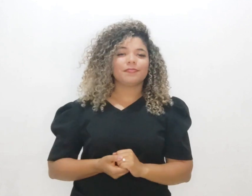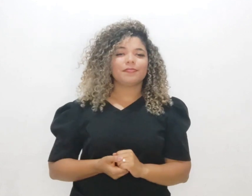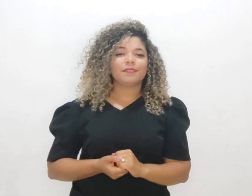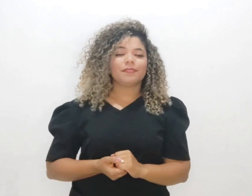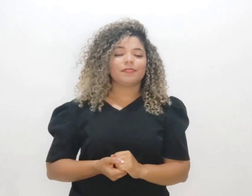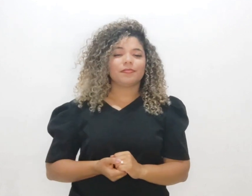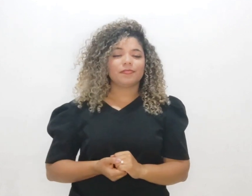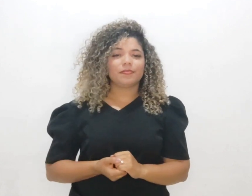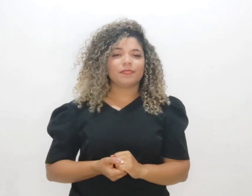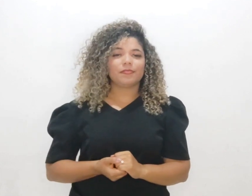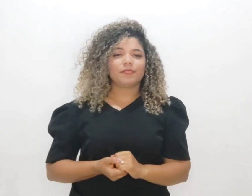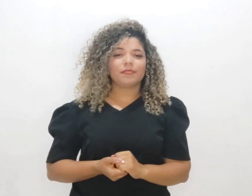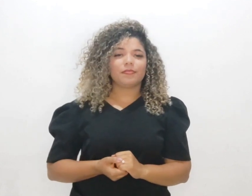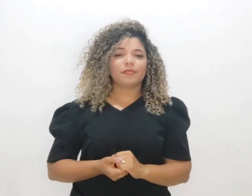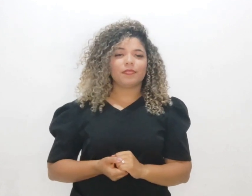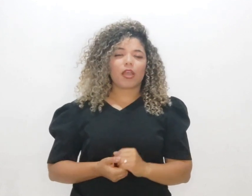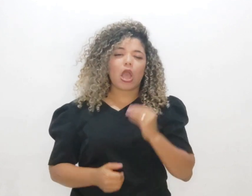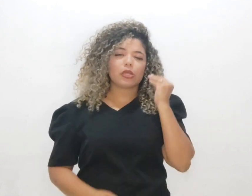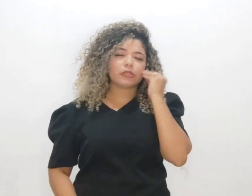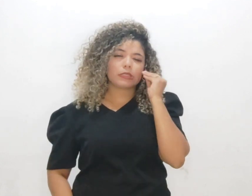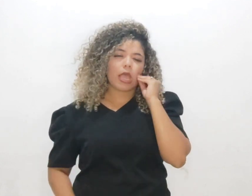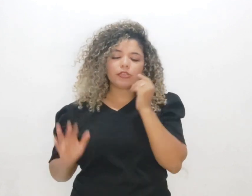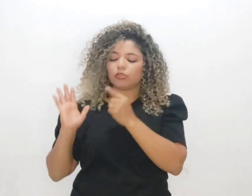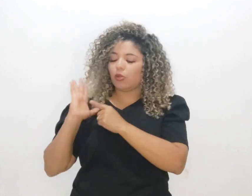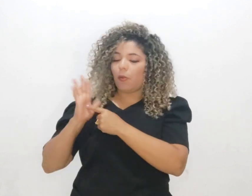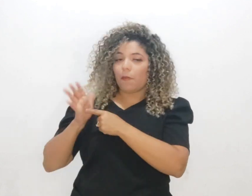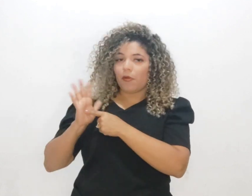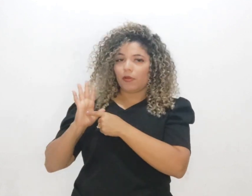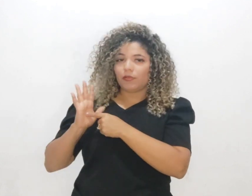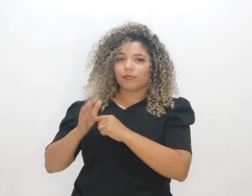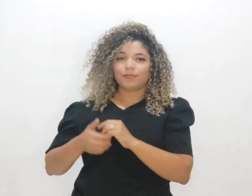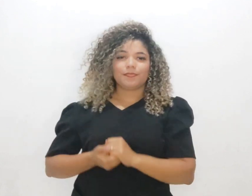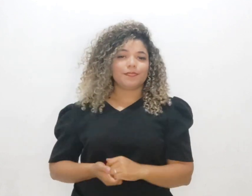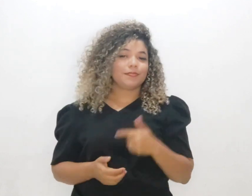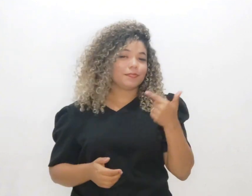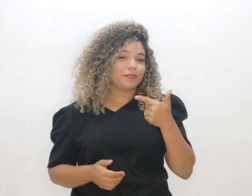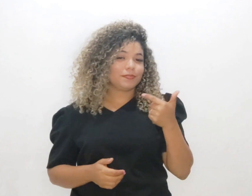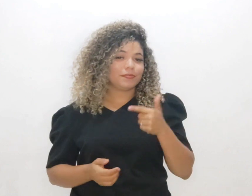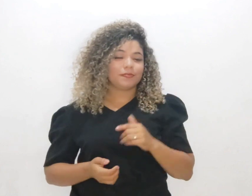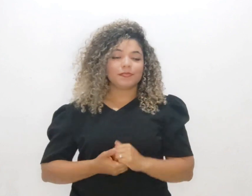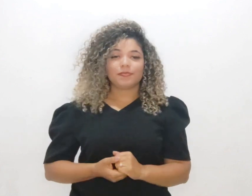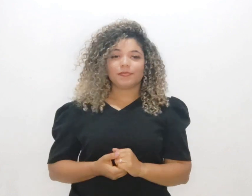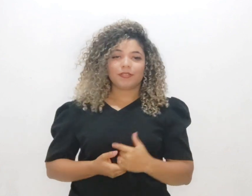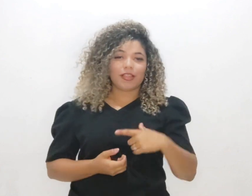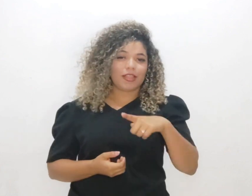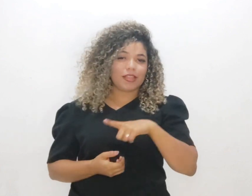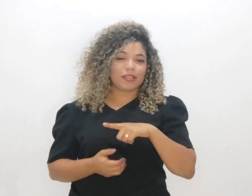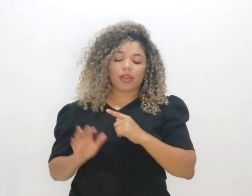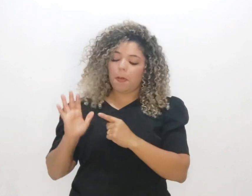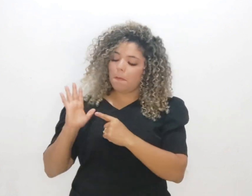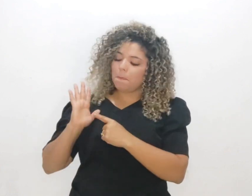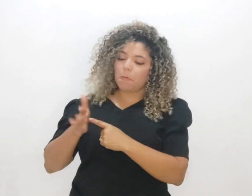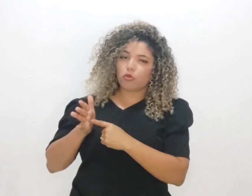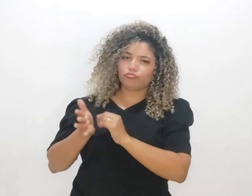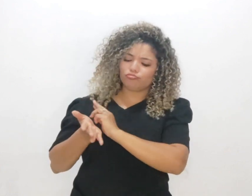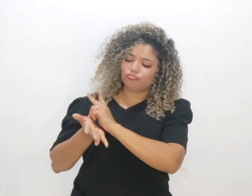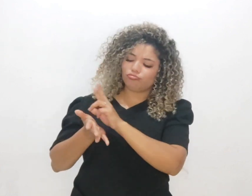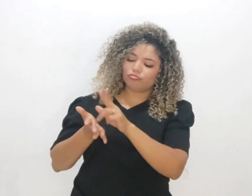vamos acionar a parte de teste dos motores, que é o segundo menu. Aqui nós temos motores.